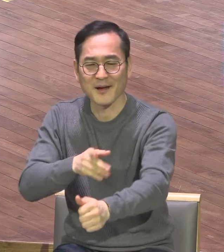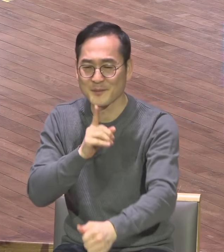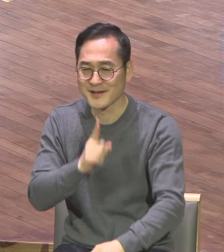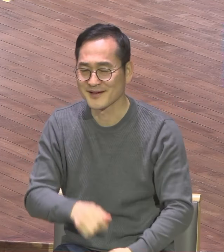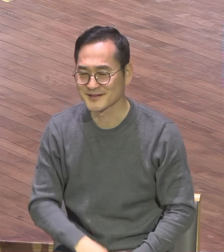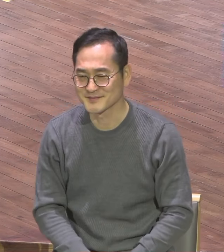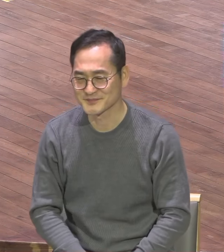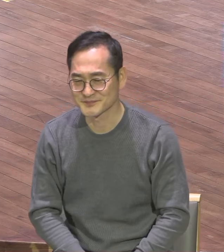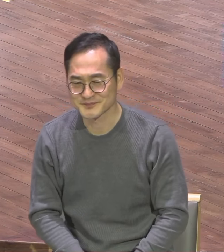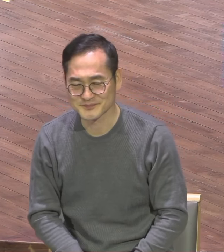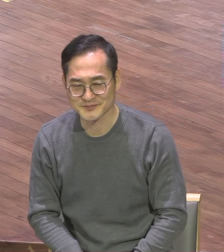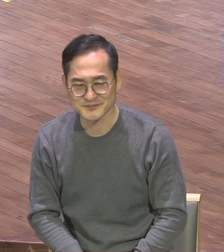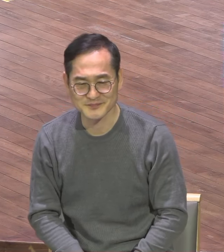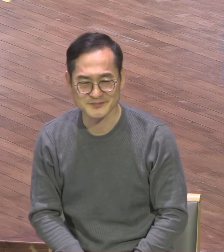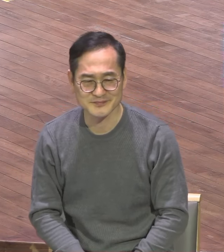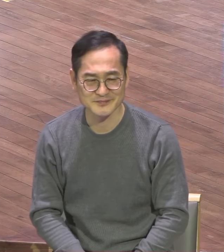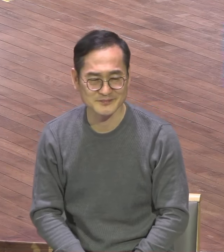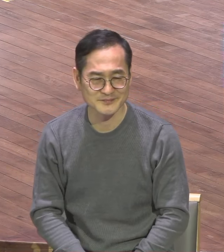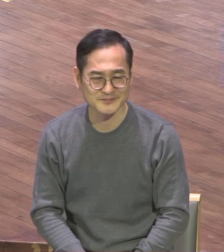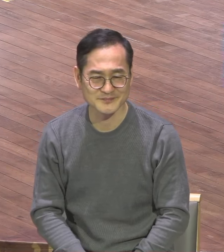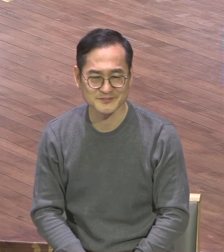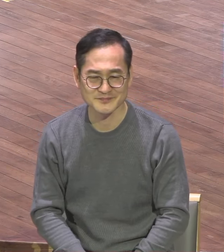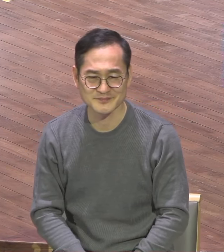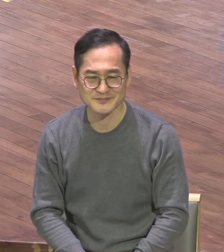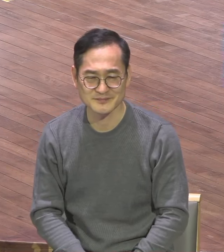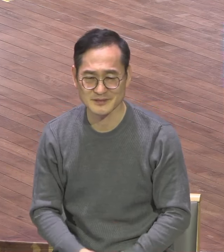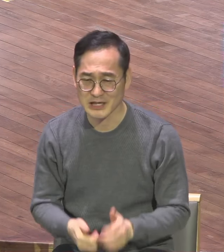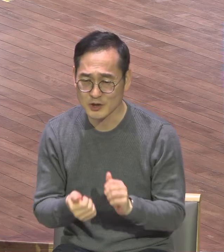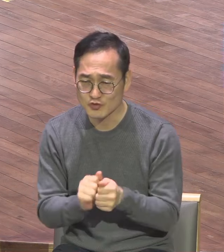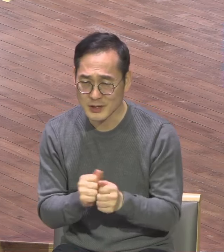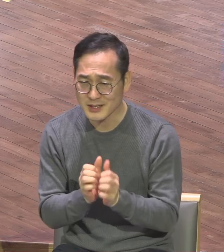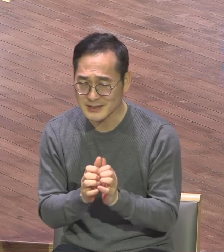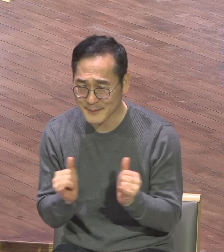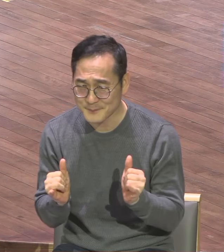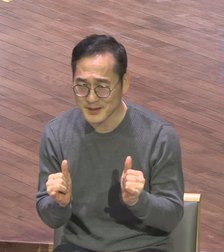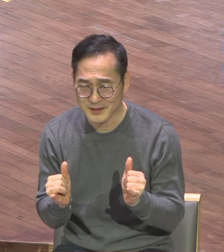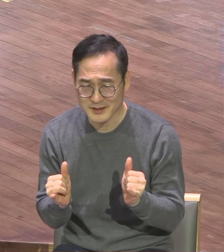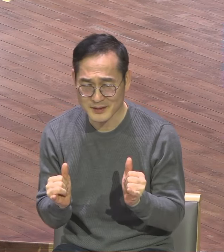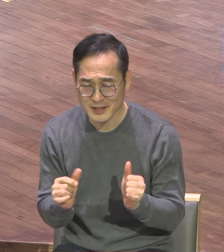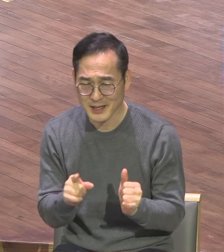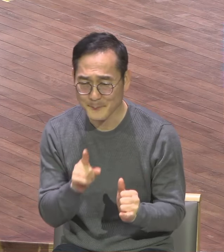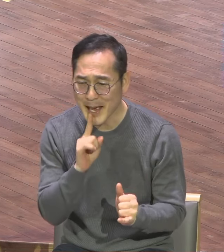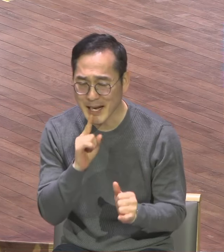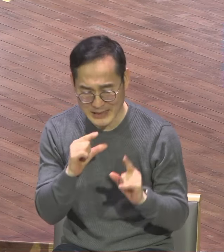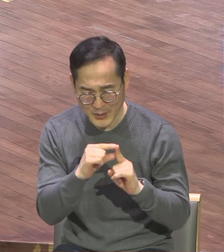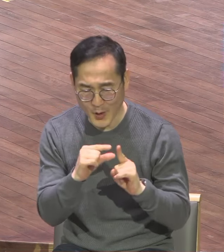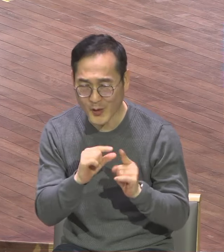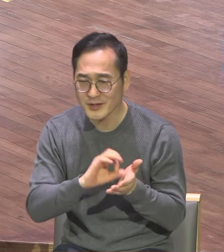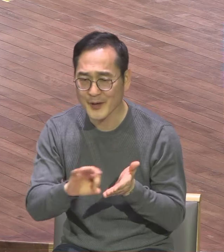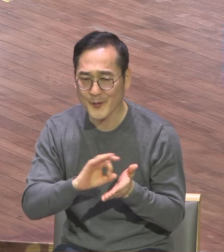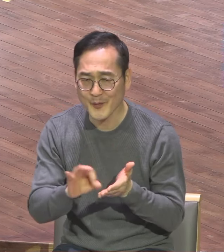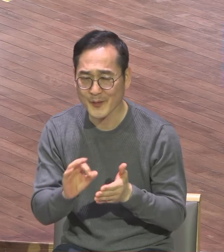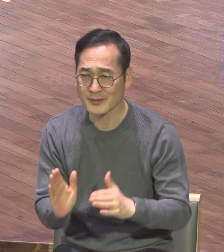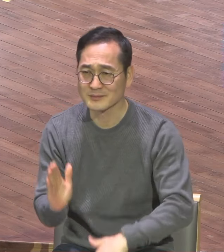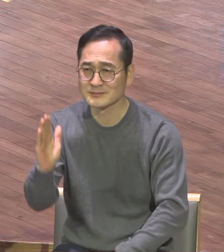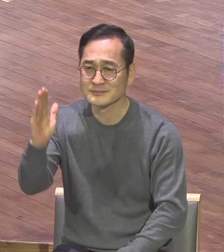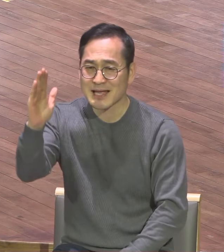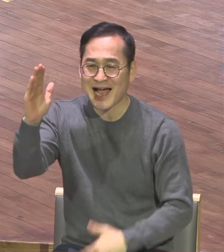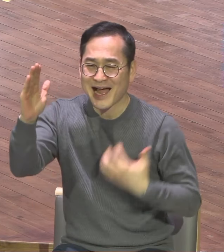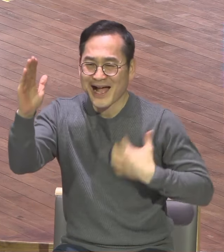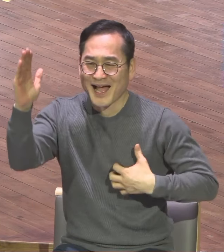인사를 한다고 합니다. 자. 주식하는 분들은 주식의 이 등락에 따라서